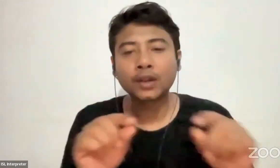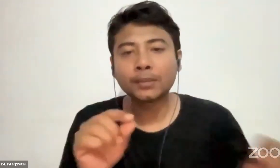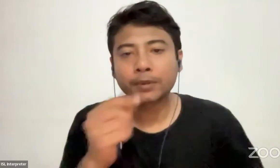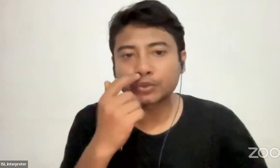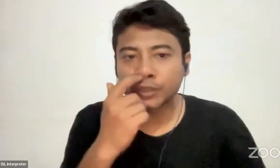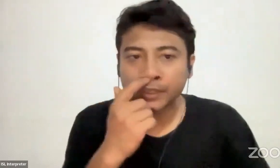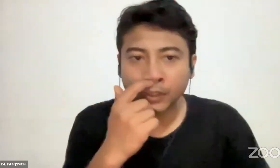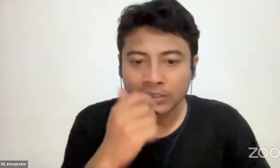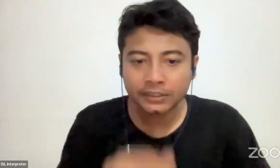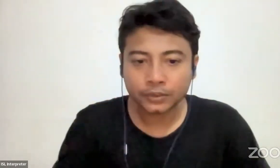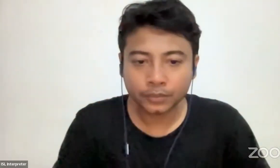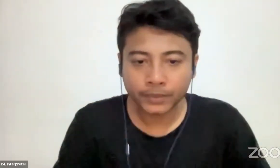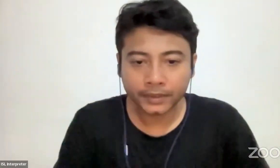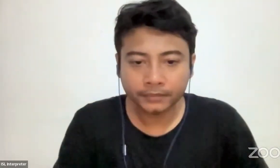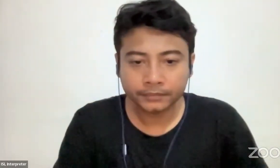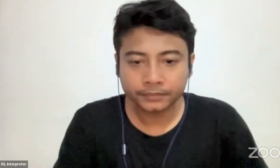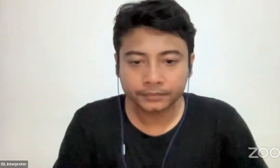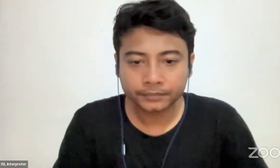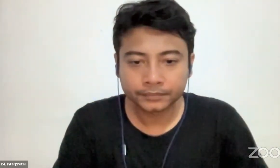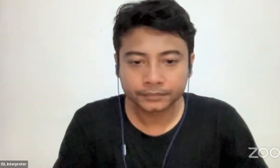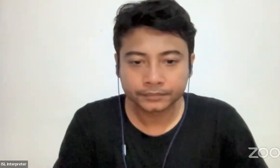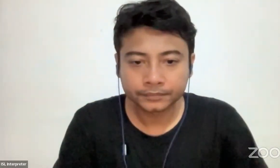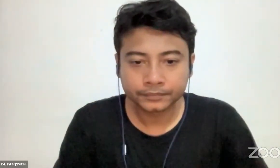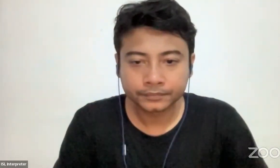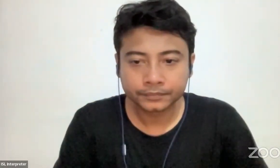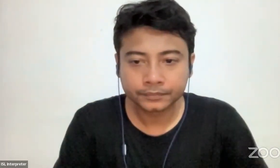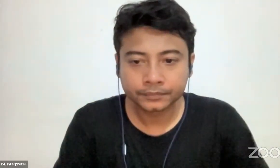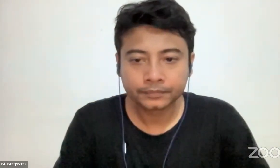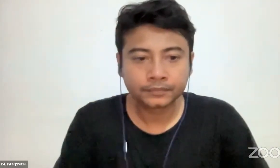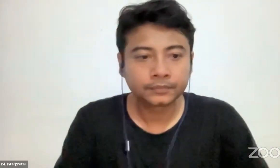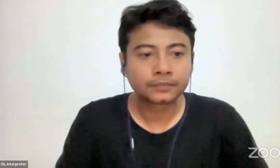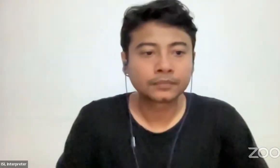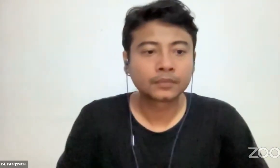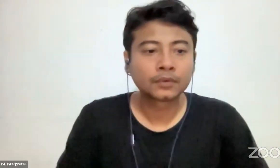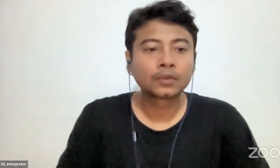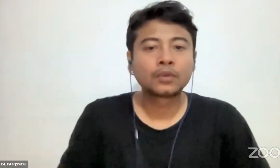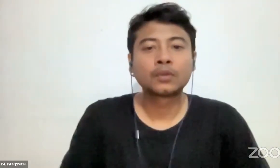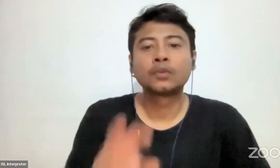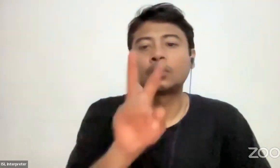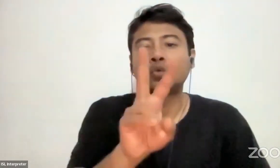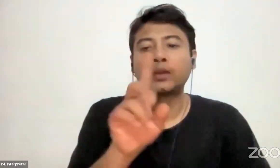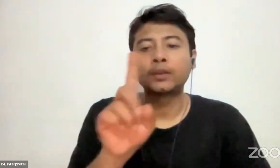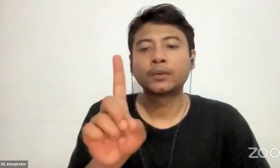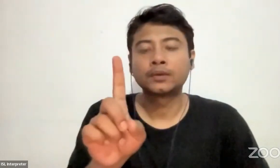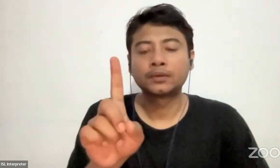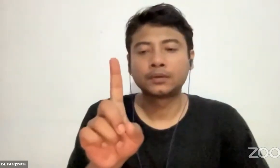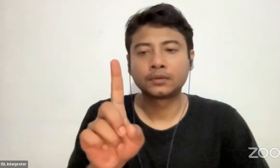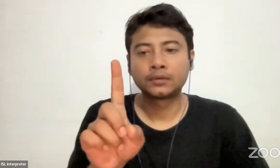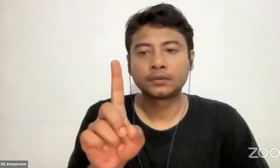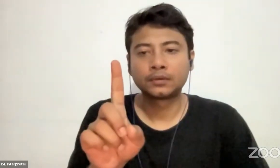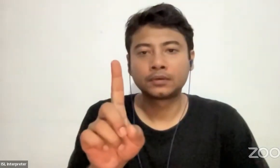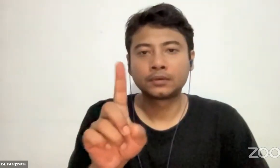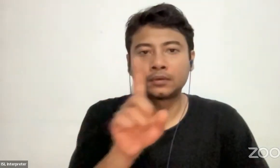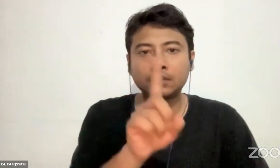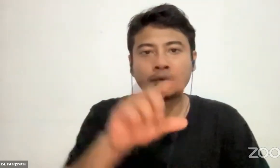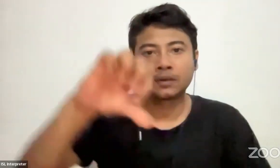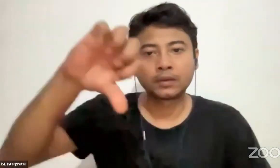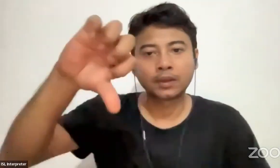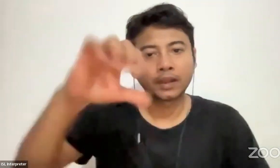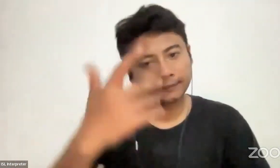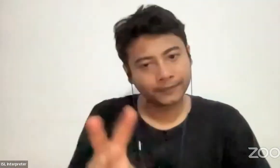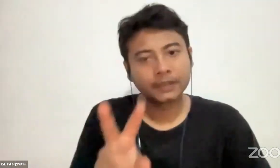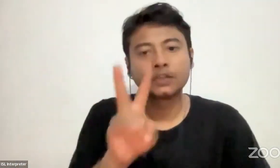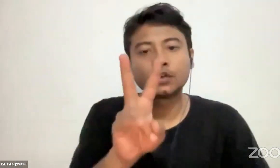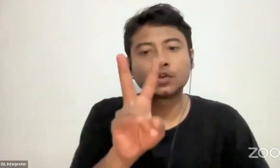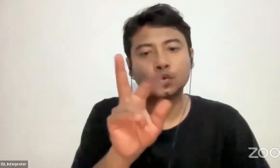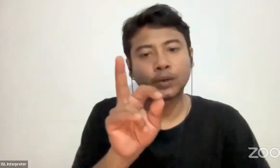प्रभु जी, श्लोक का नंबर पूछ रहे हैं, कौन सा श्लोक पढ़ रहे हैं? 21, मतलब पहले पहले जो हमने पढ़ा है वो 19 और 20 पढ़ लिया, अब 21